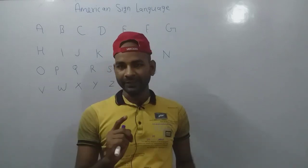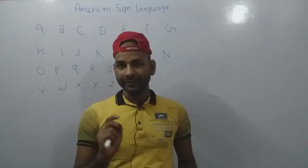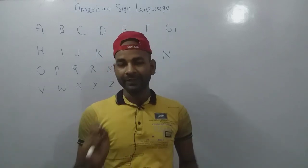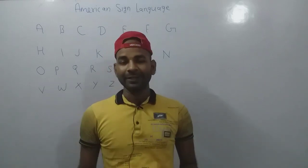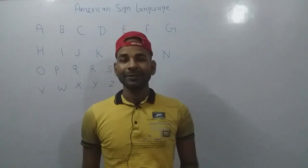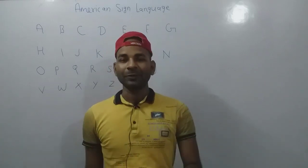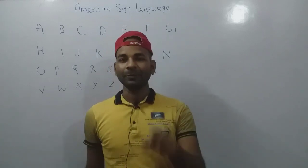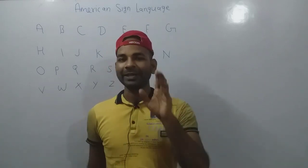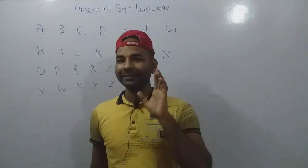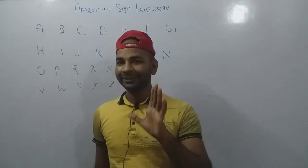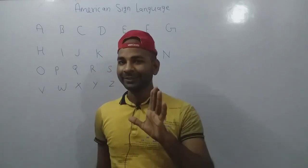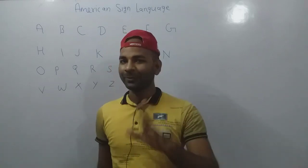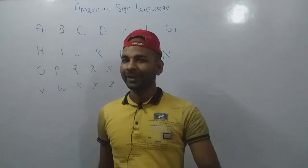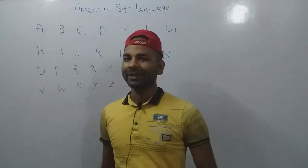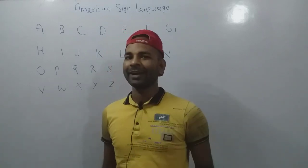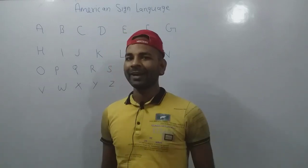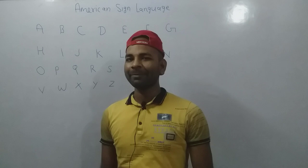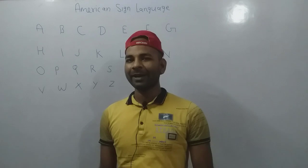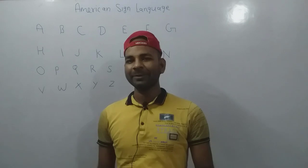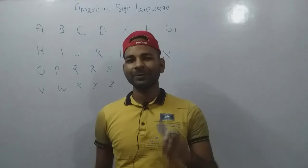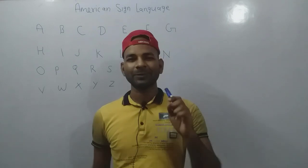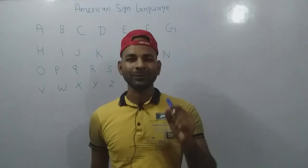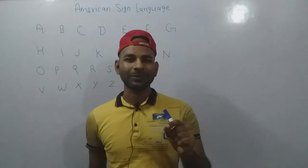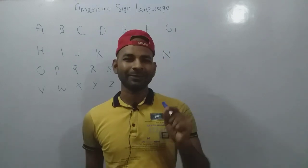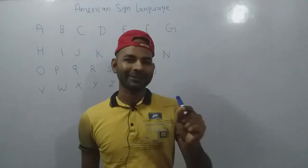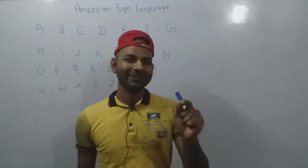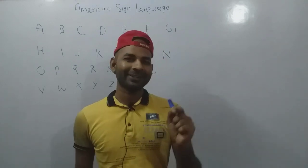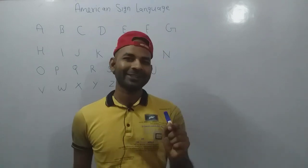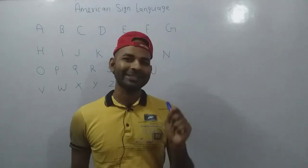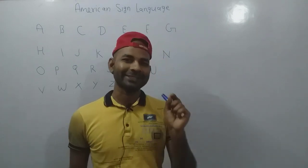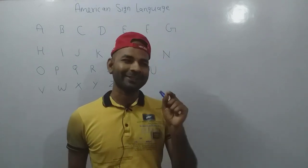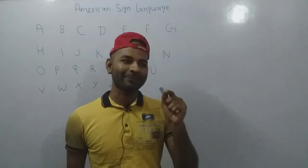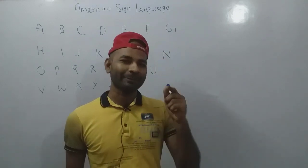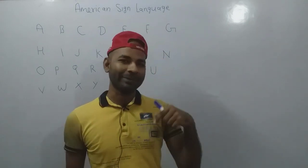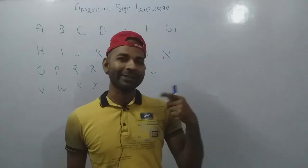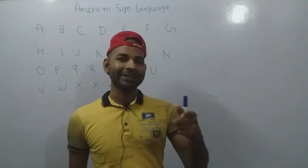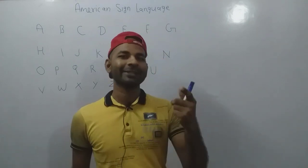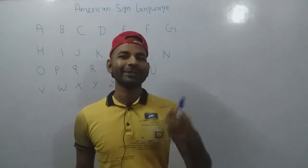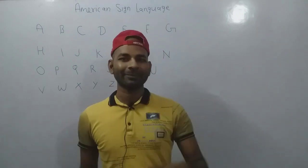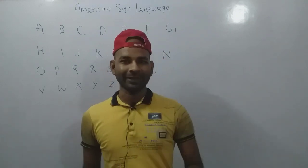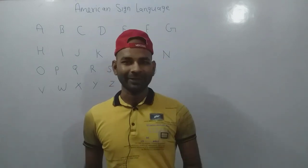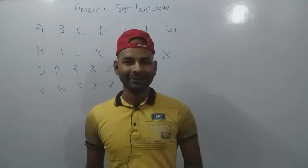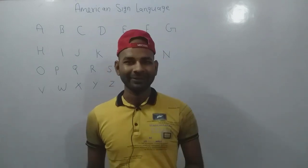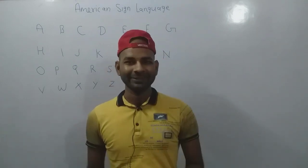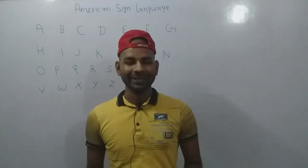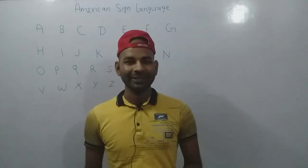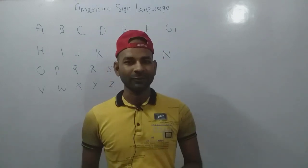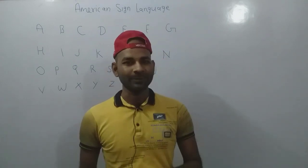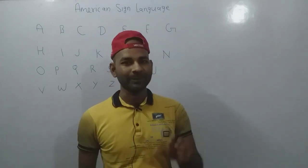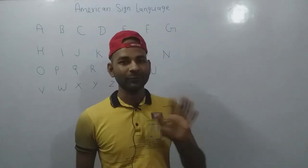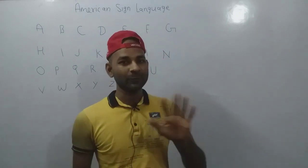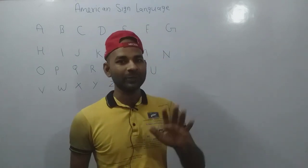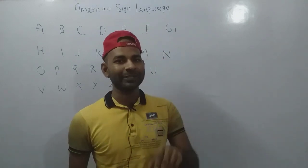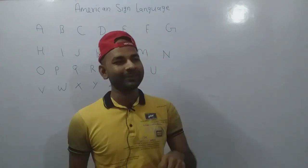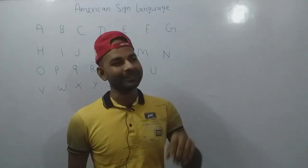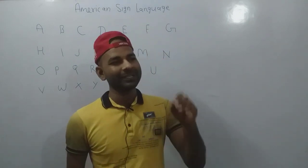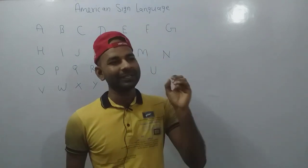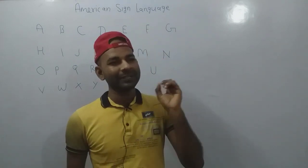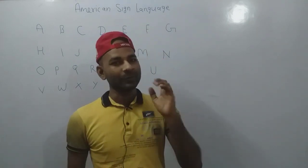तीन, कुल मिला के 3 हो गए हैं। अब आप इसको सोचकर बताइएगा कि इसका मेरा कहने का मतलब क्या है साइन लैंग्वेज में। मैंने कुछ बोला नहीं, बस वही